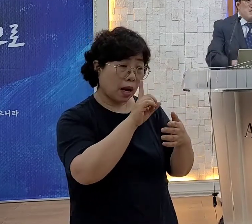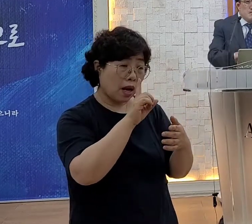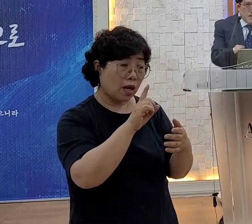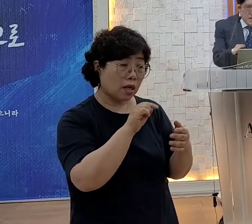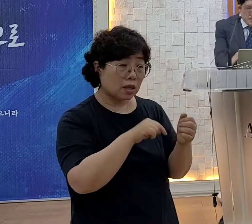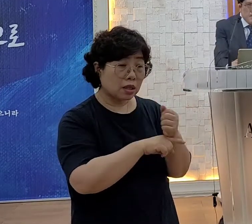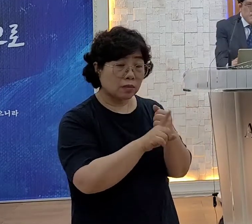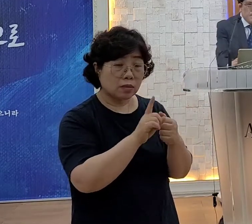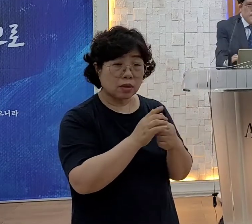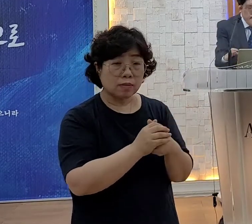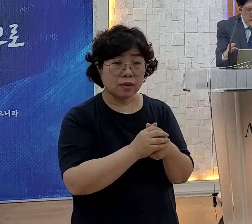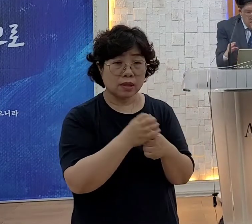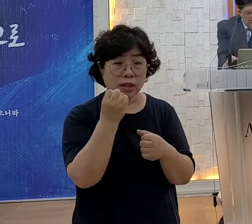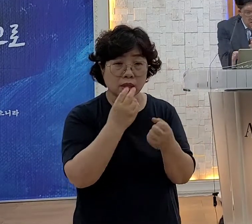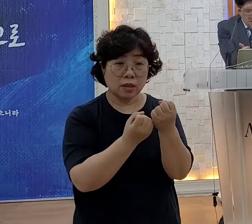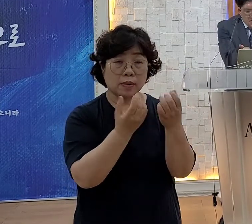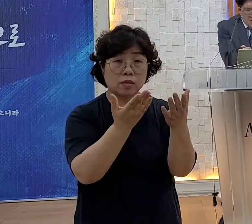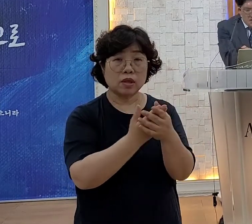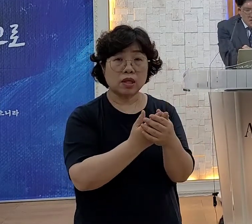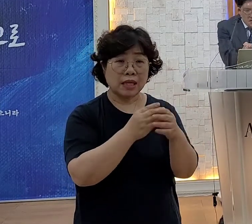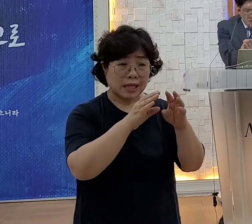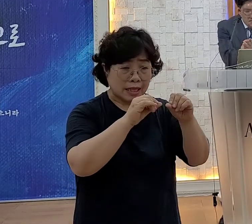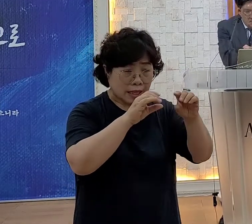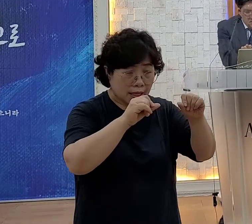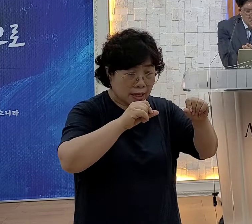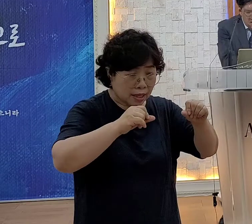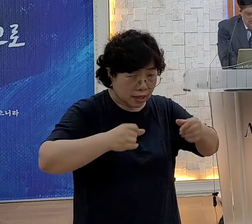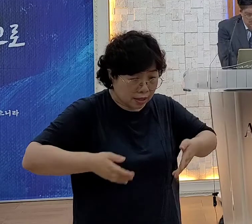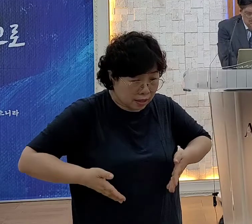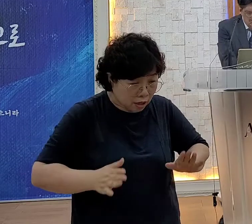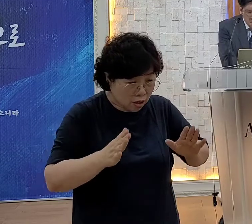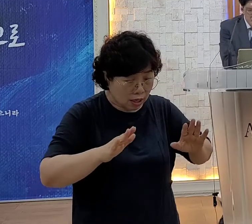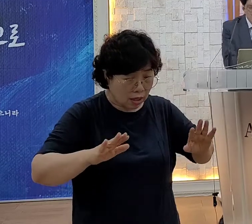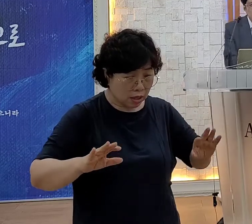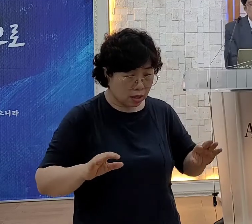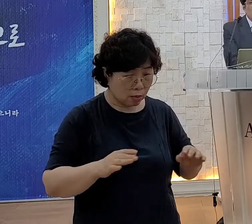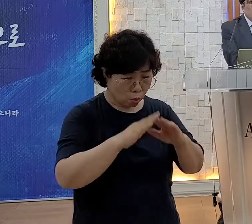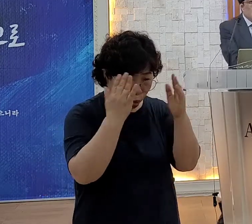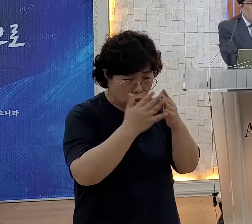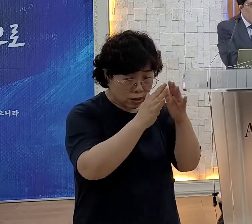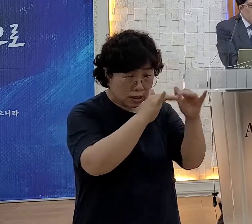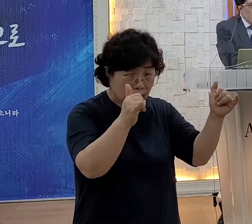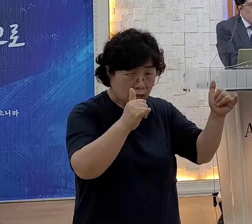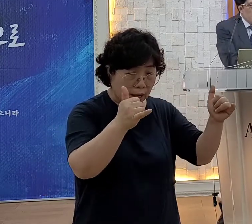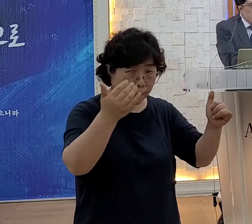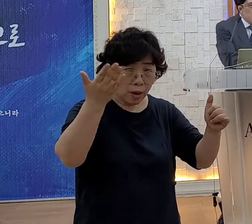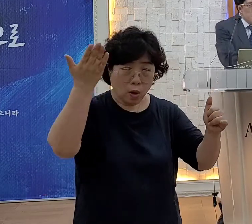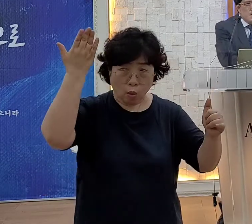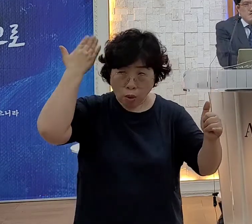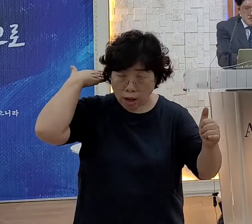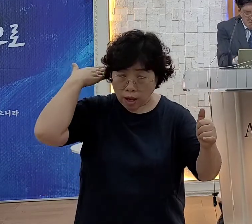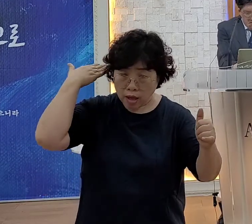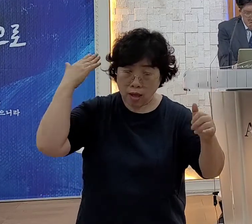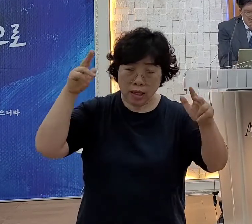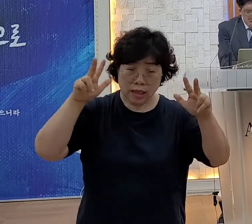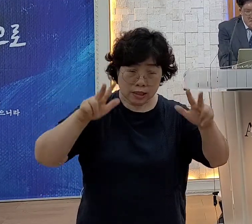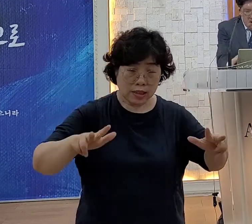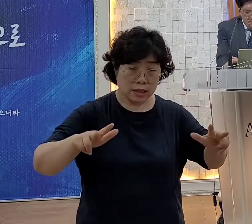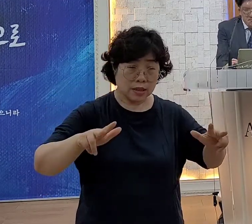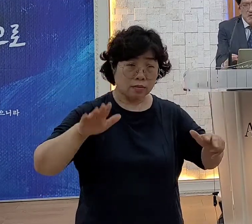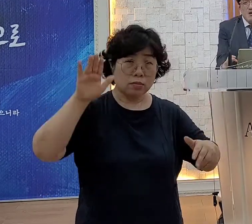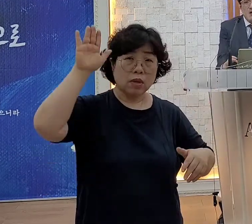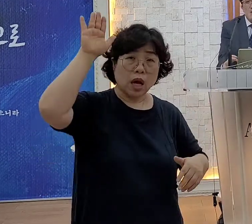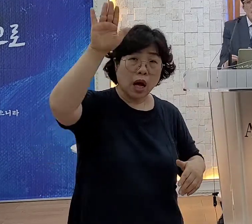뜻이냐? 다시 제가 해석하면 이 땅에 태어난 모든 사람은, 그러니까 과거와 현재